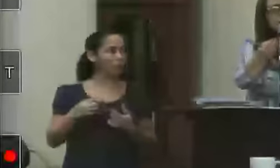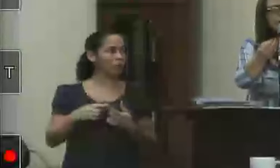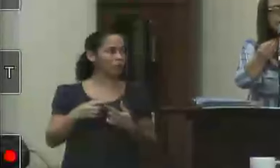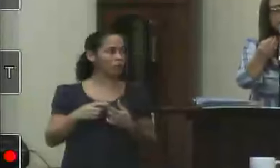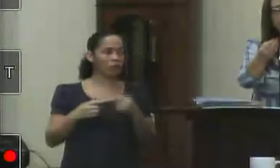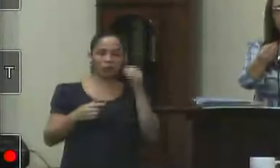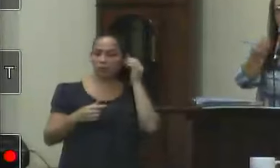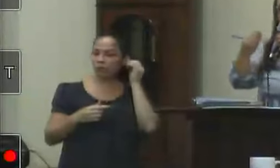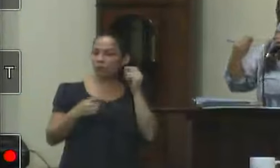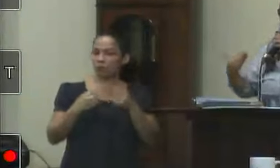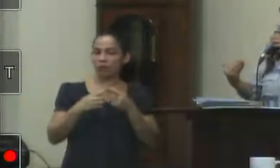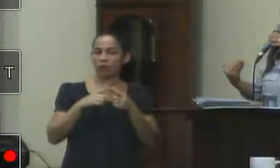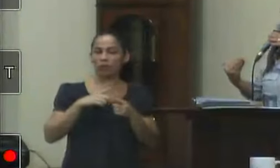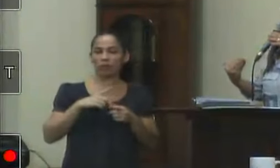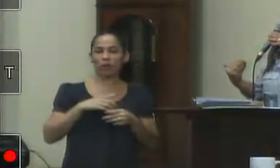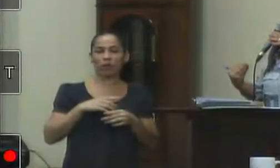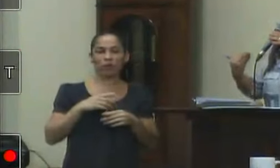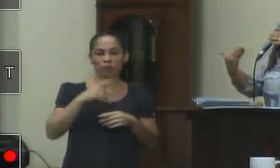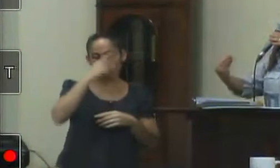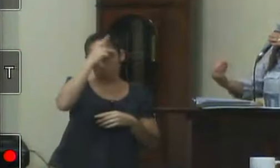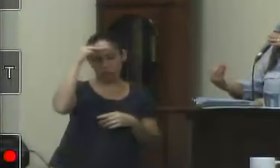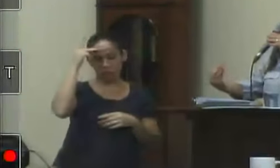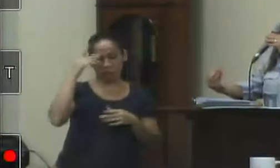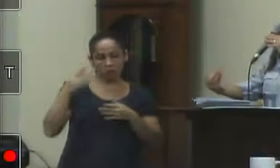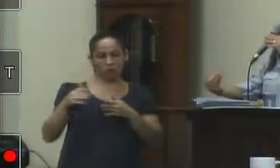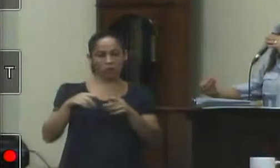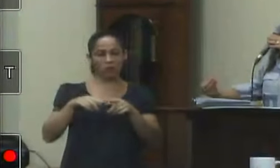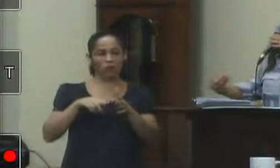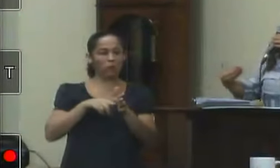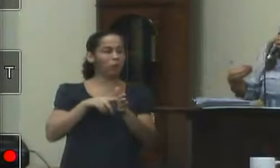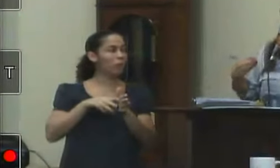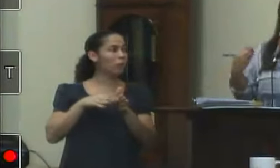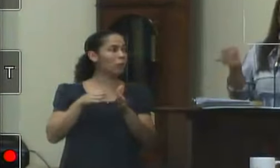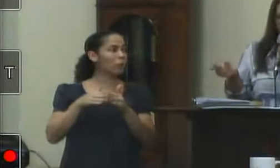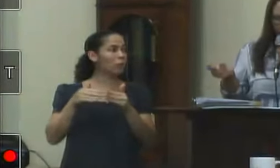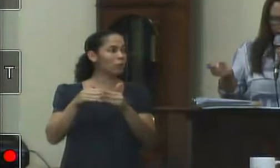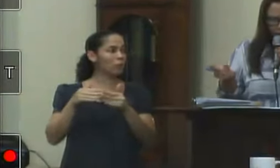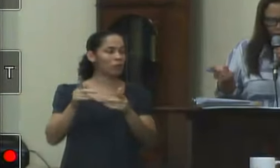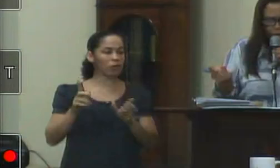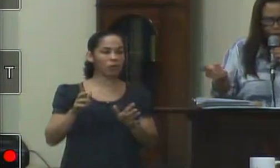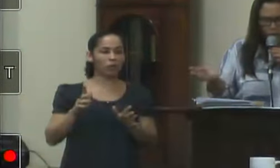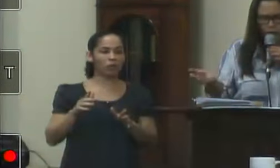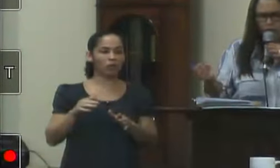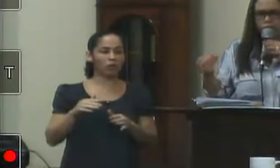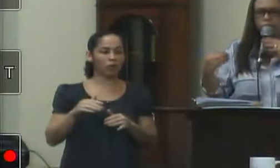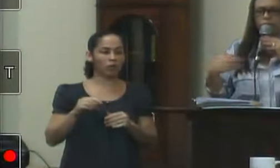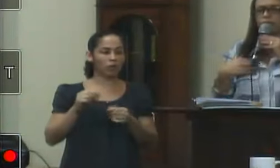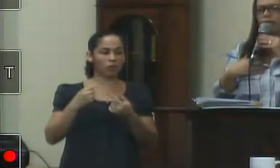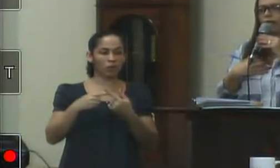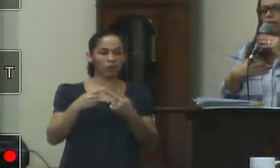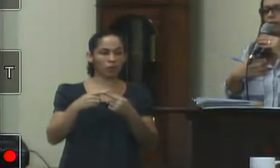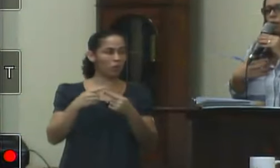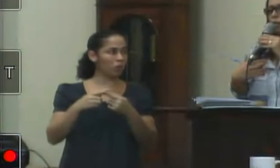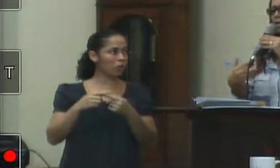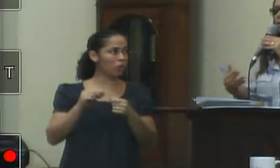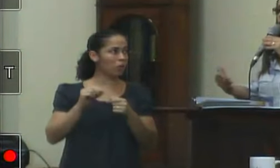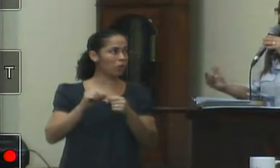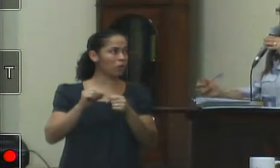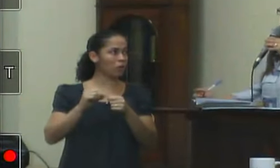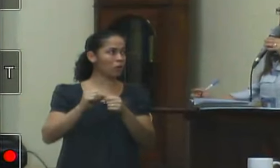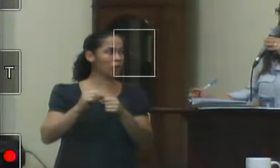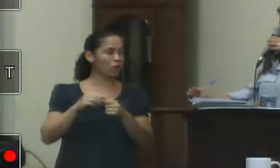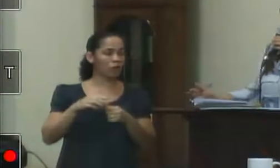alguns pacientes, às vezes, vão procurar, né, e falar isso com vocês. O estudo eletrofisiológico, que até com